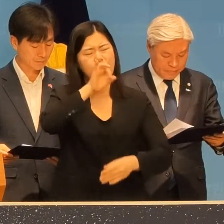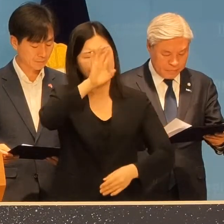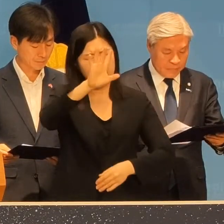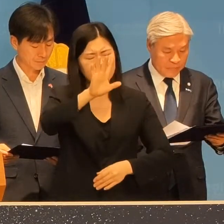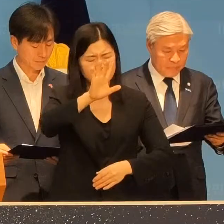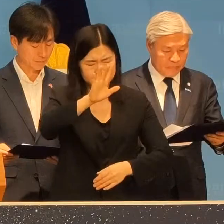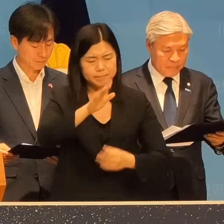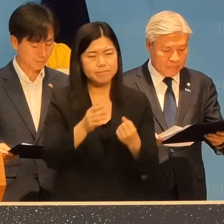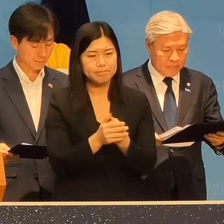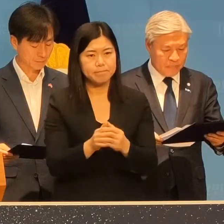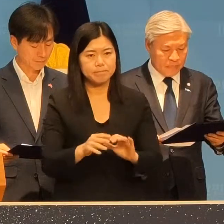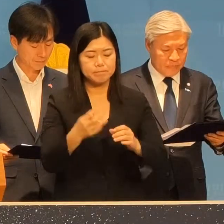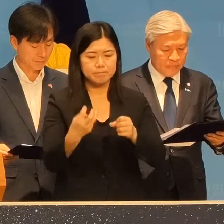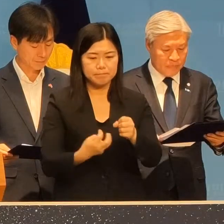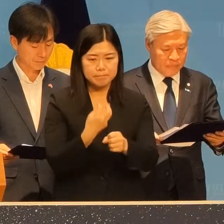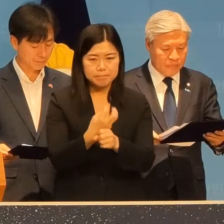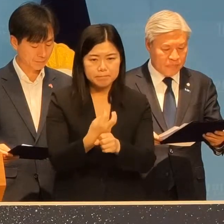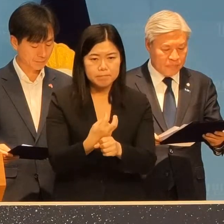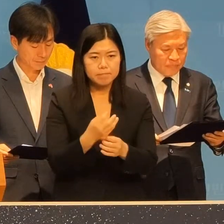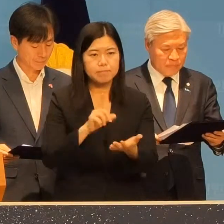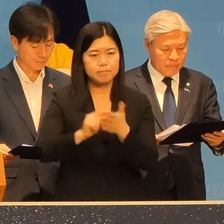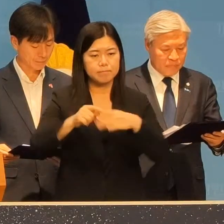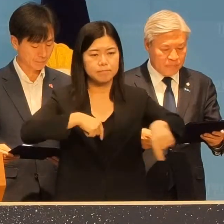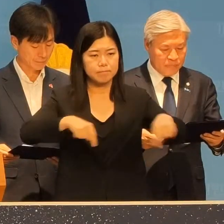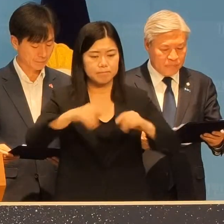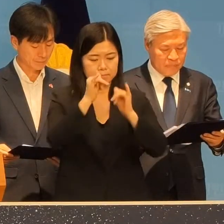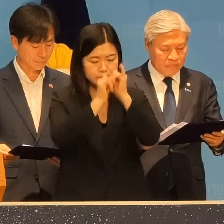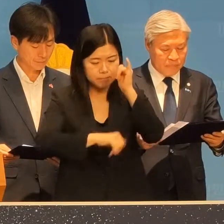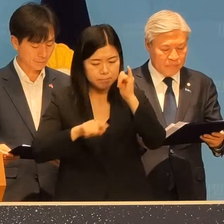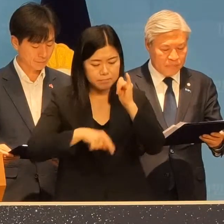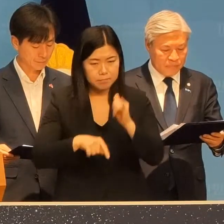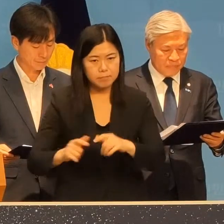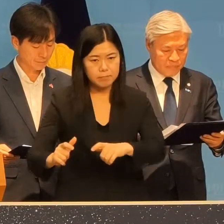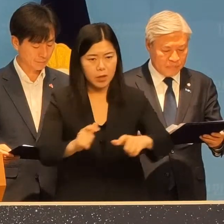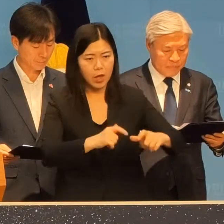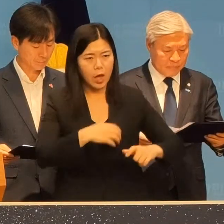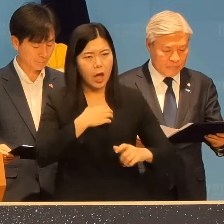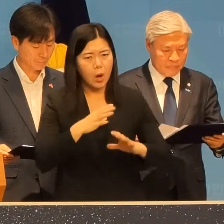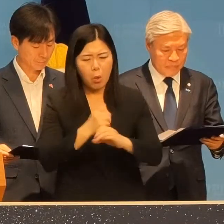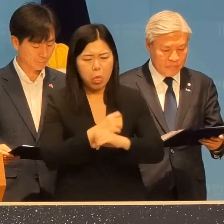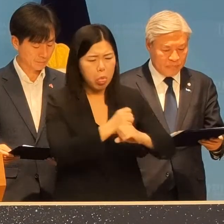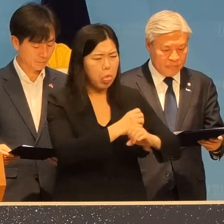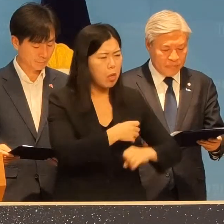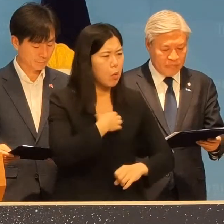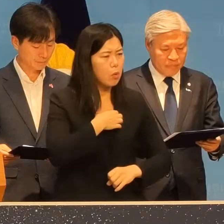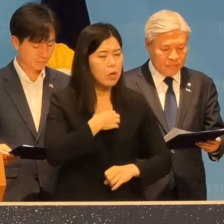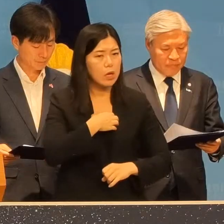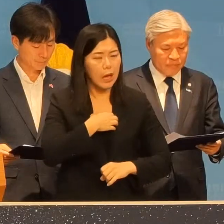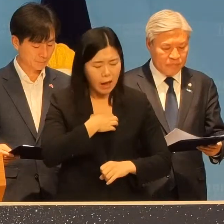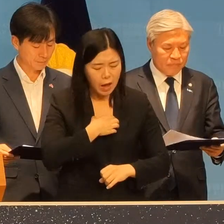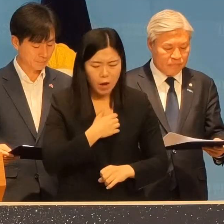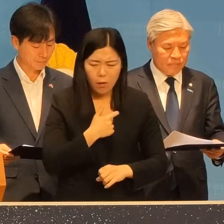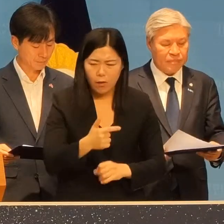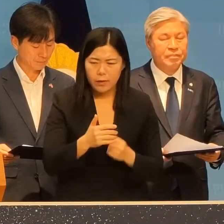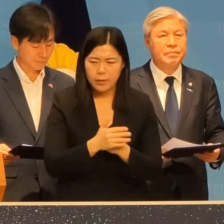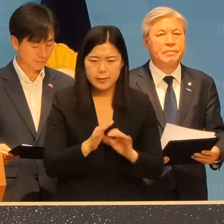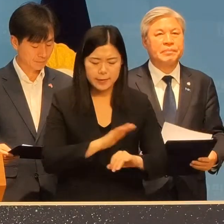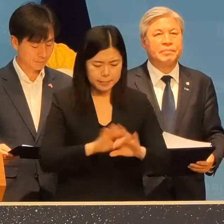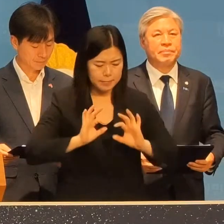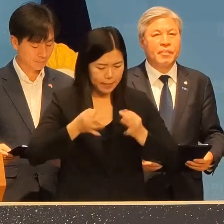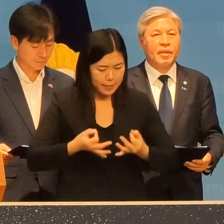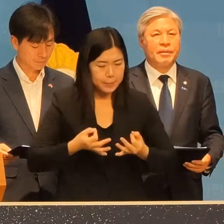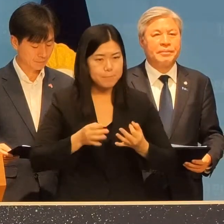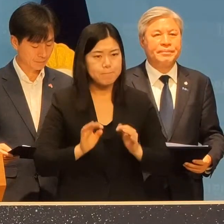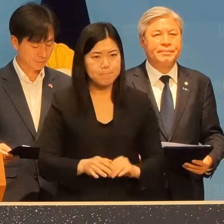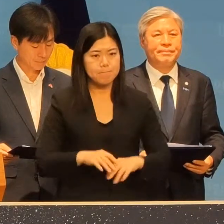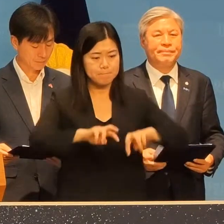안고 30년 지방자치 역사 속에 지역 소멸 위기가 더 심각해진 현실을 제대로 성찰하며 연석회의를 지렛대